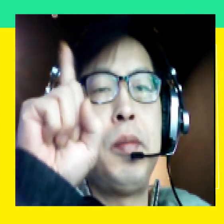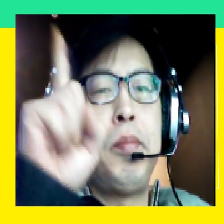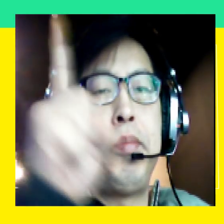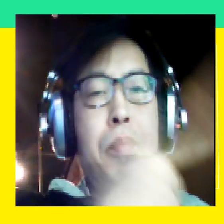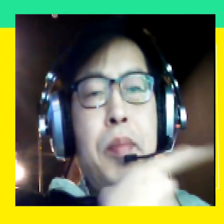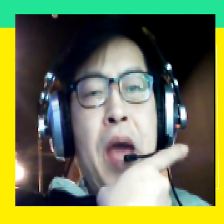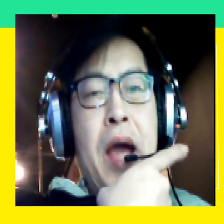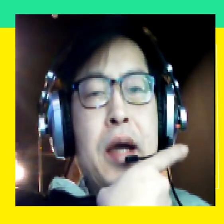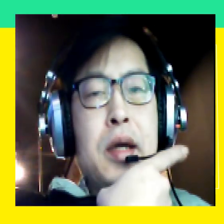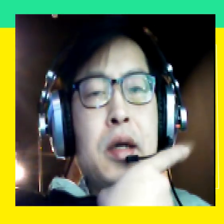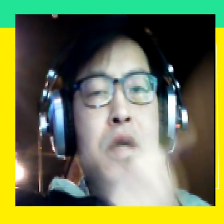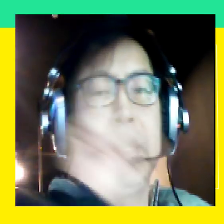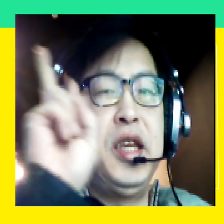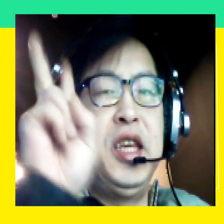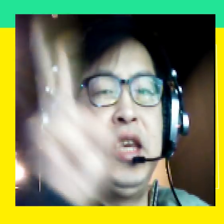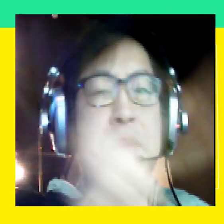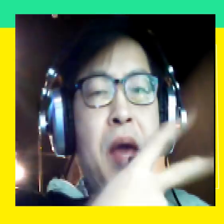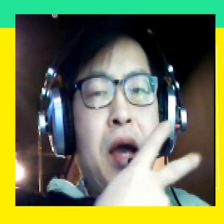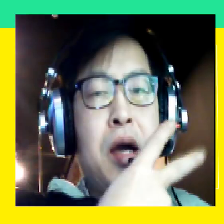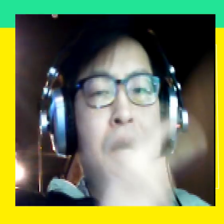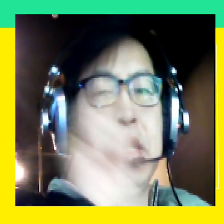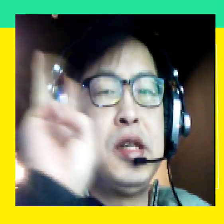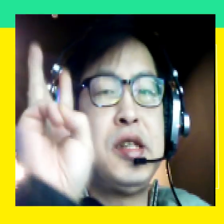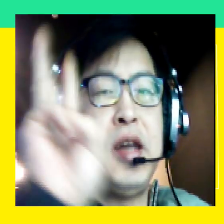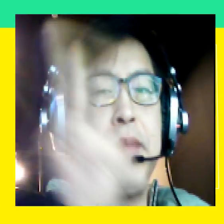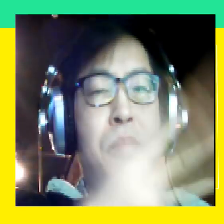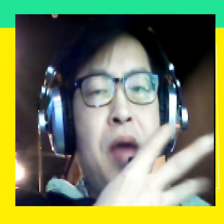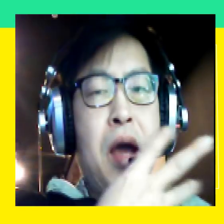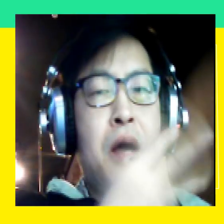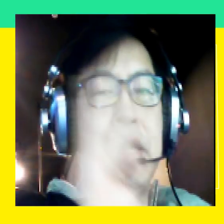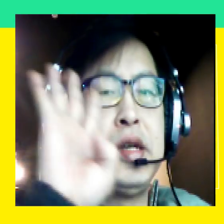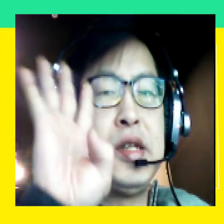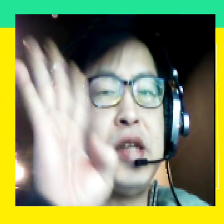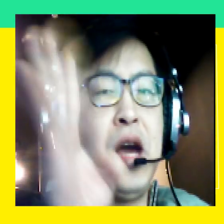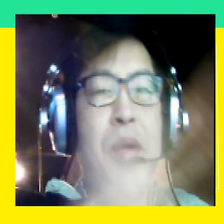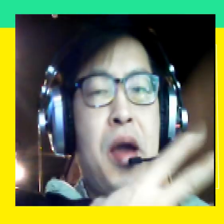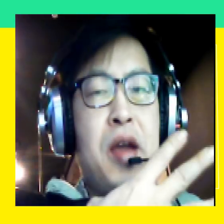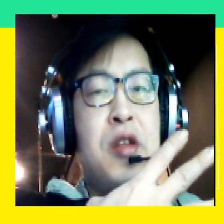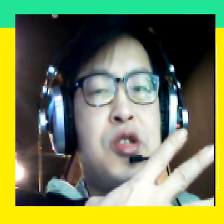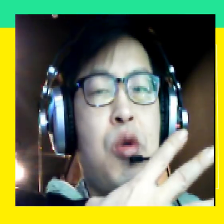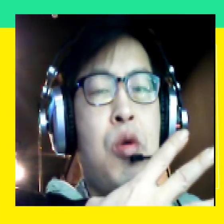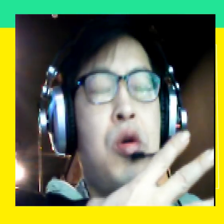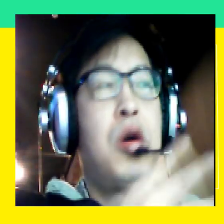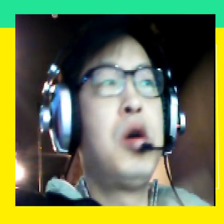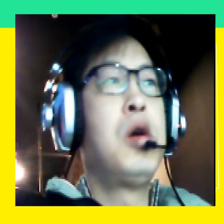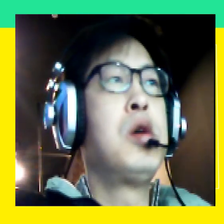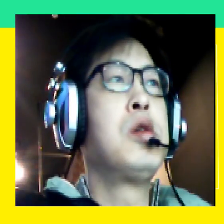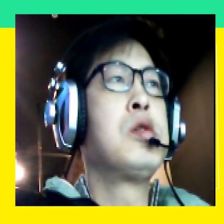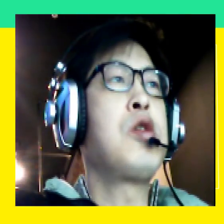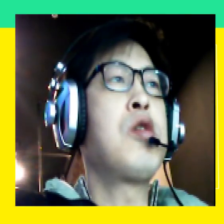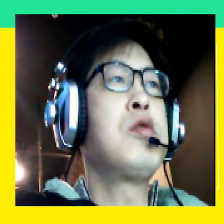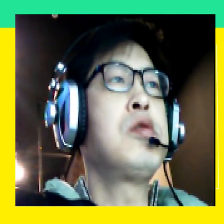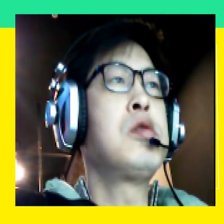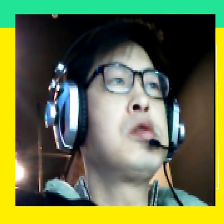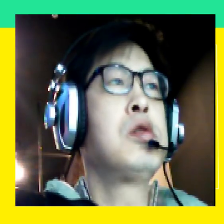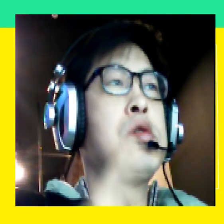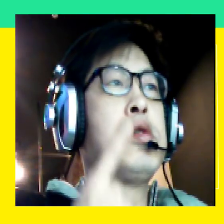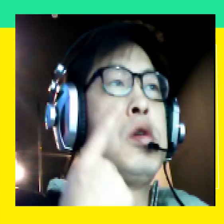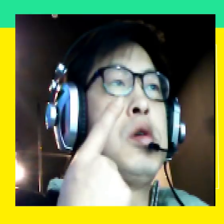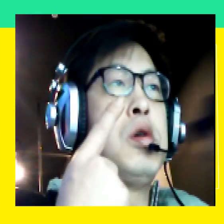100은 100, 200, 300, 400 이런 식으로